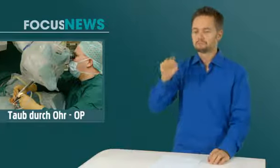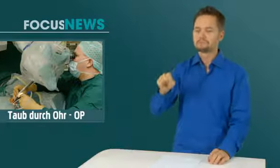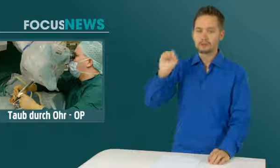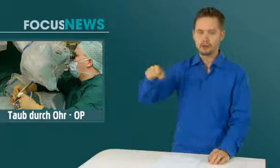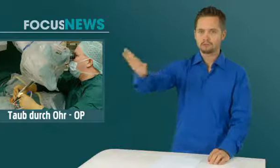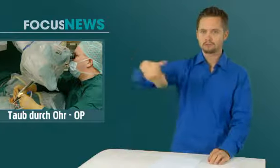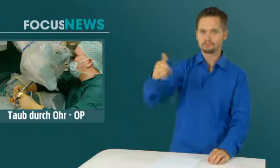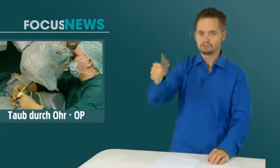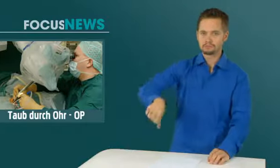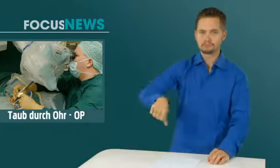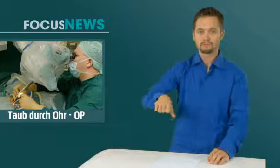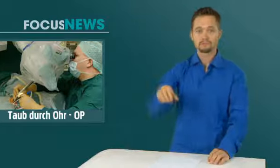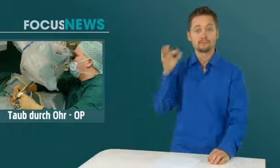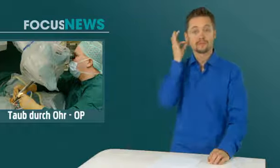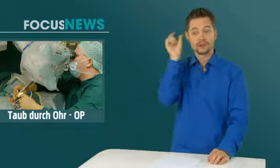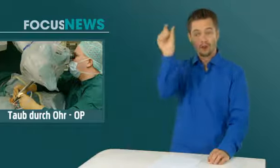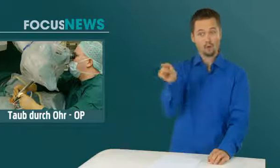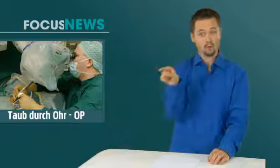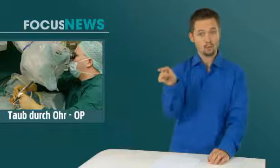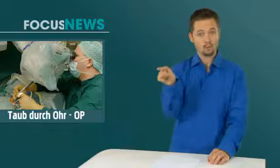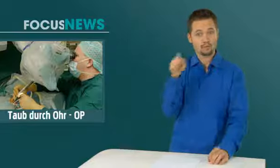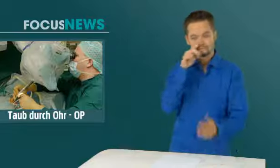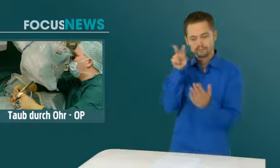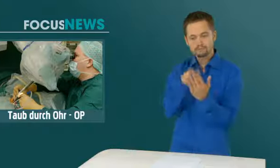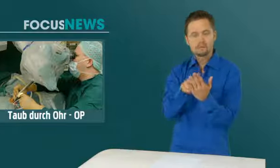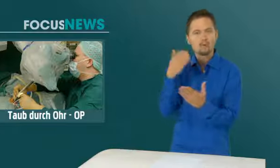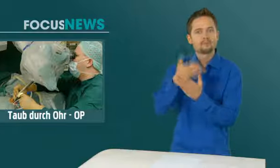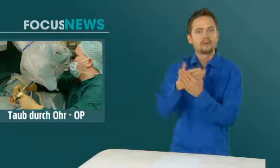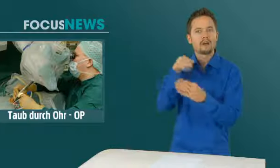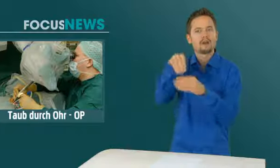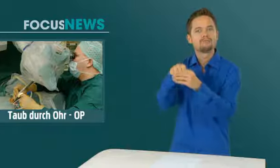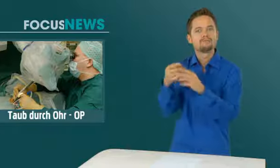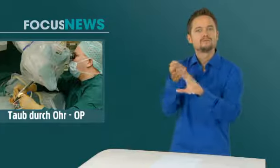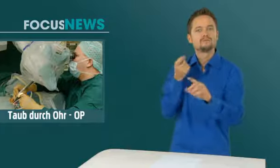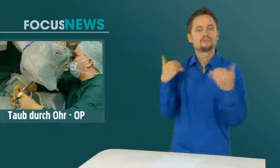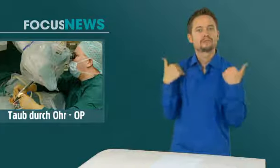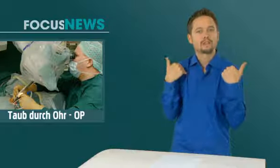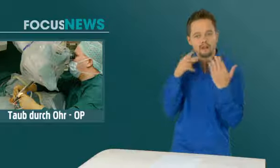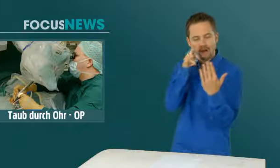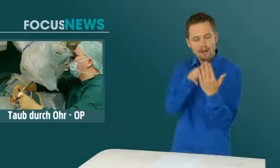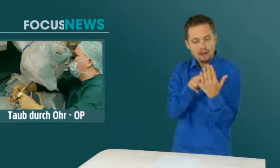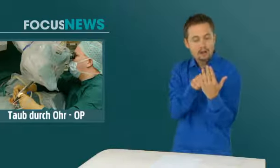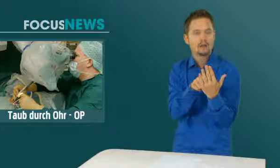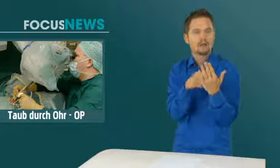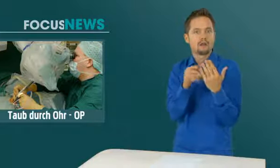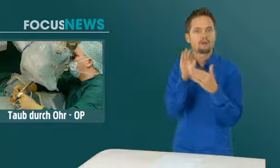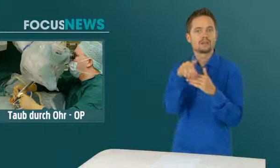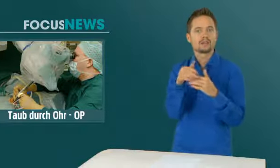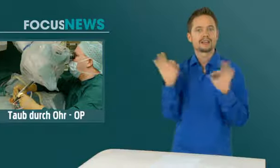operieren lassen daraufhin studierte die frau die unterlagen über die risiken der bevorstehenden operation in den unterlagen stand es